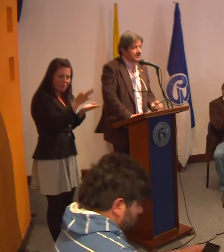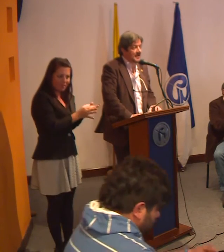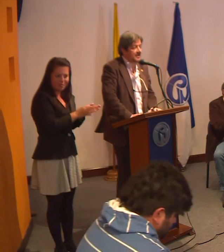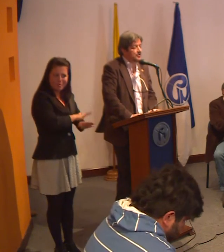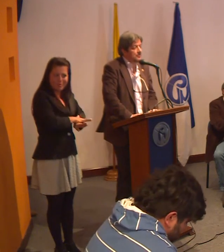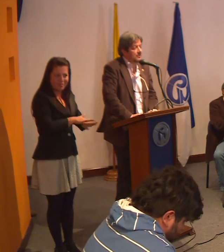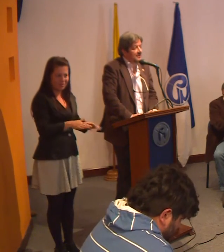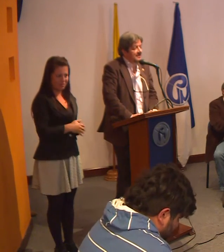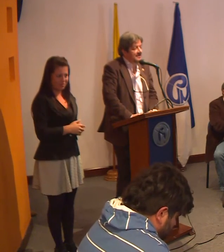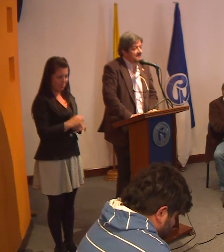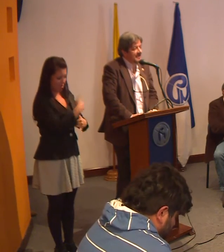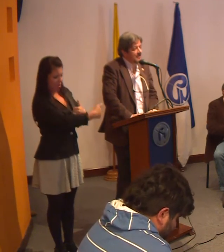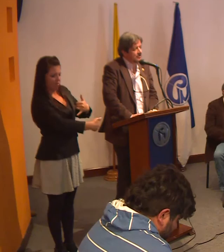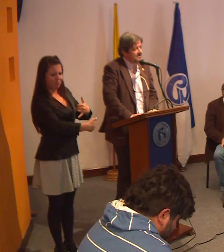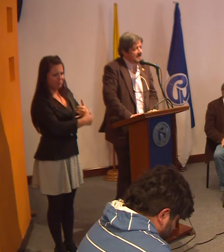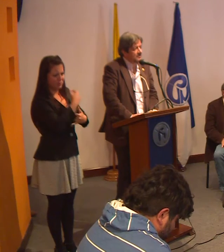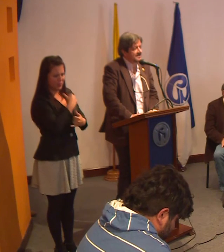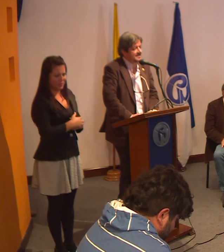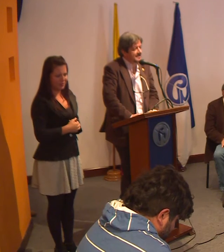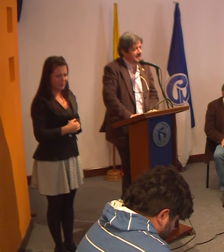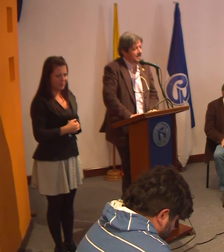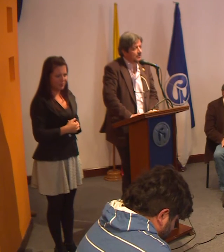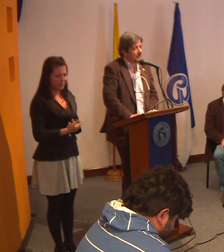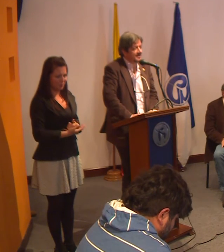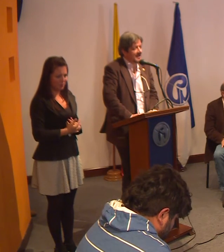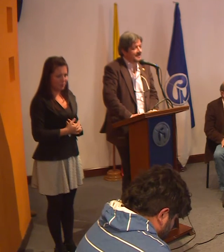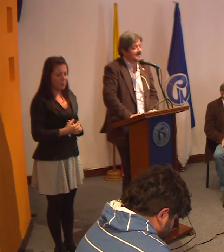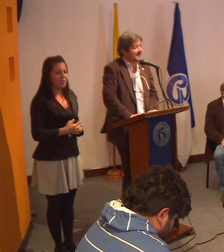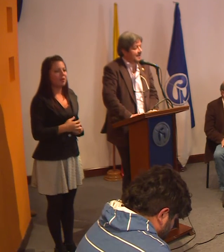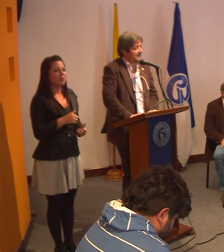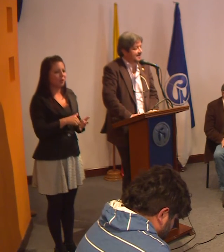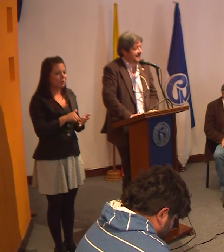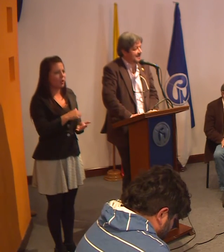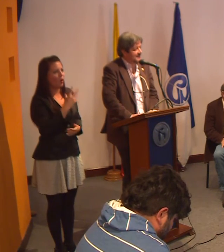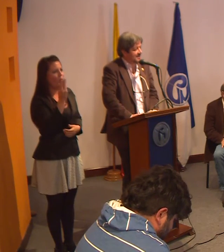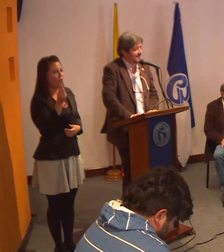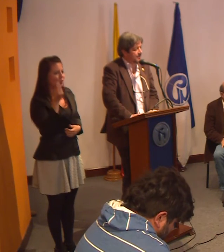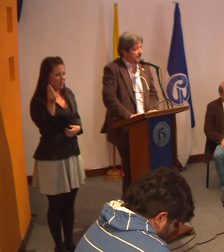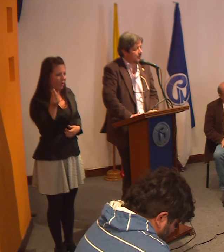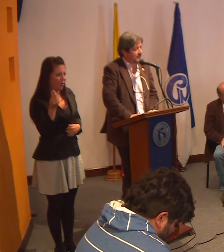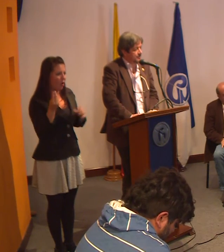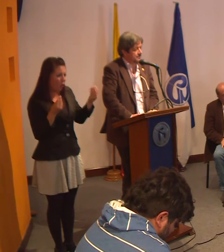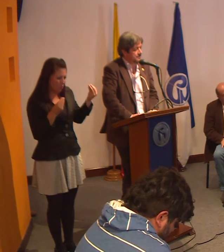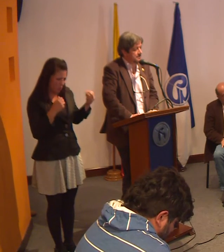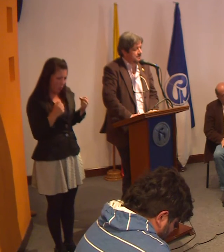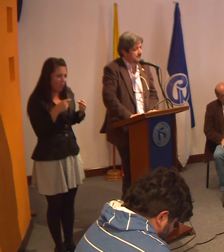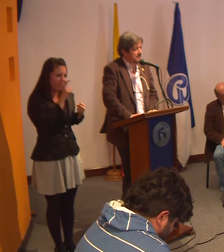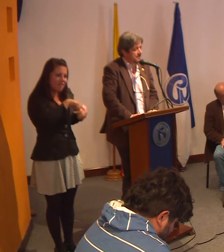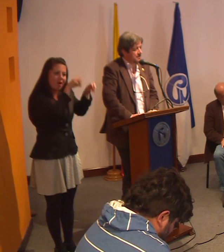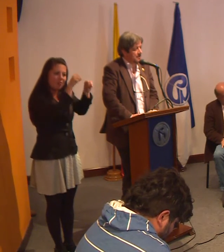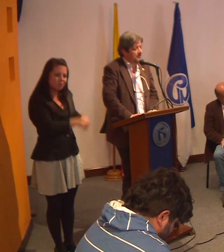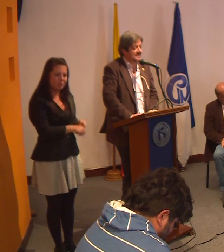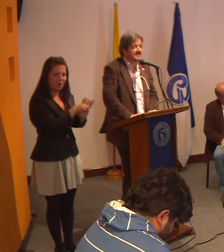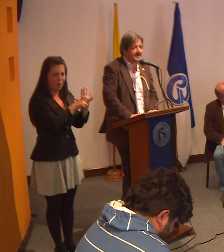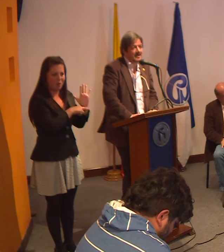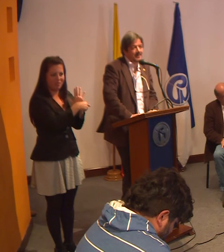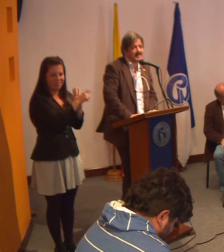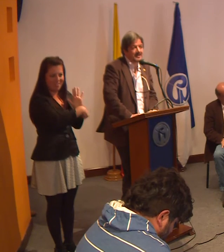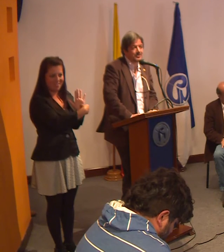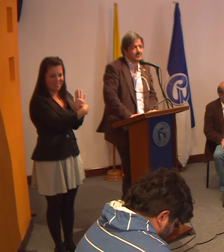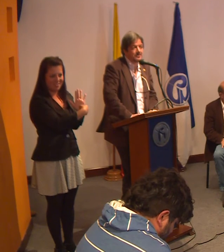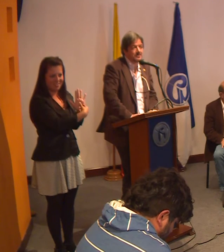con razón a ello debía el Consejo Distrital de Bogotá reglamentarla mediante un acuerdo. Pues